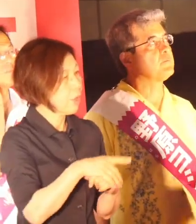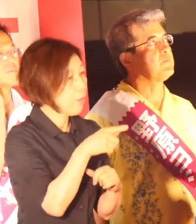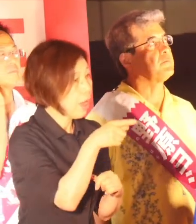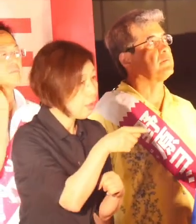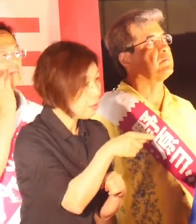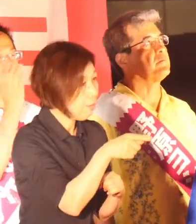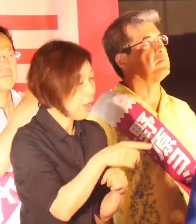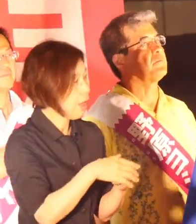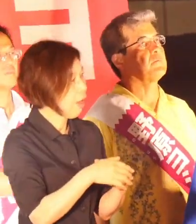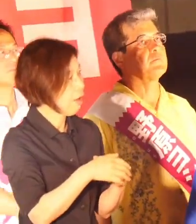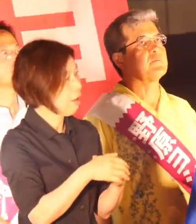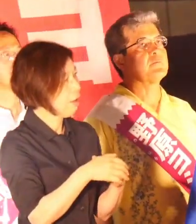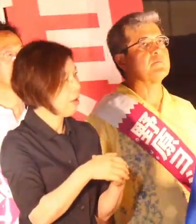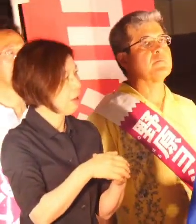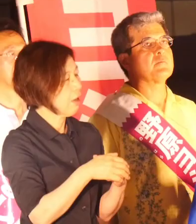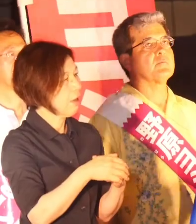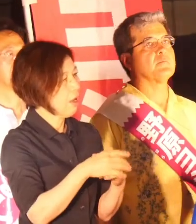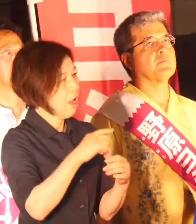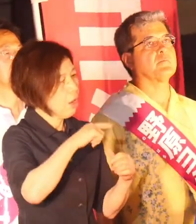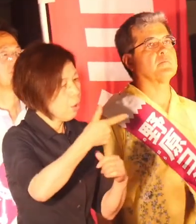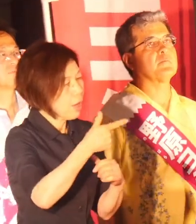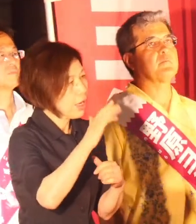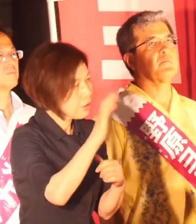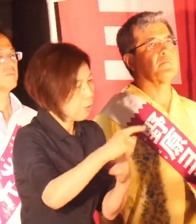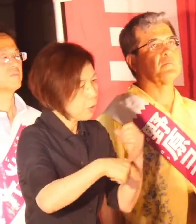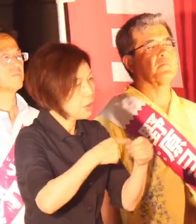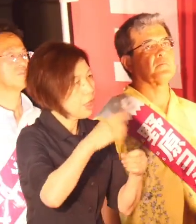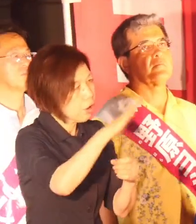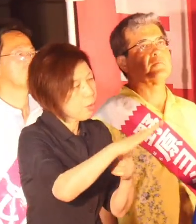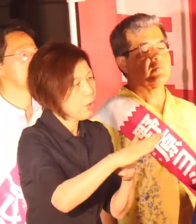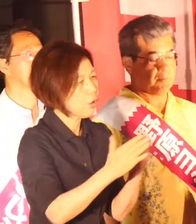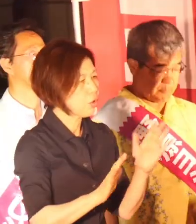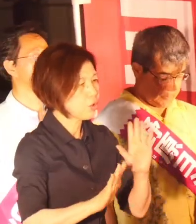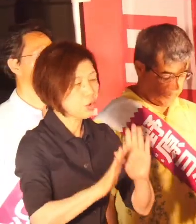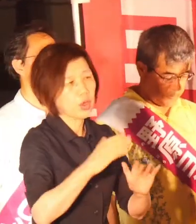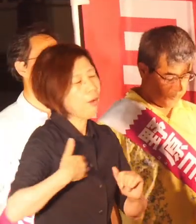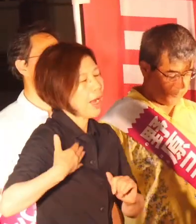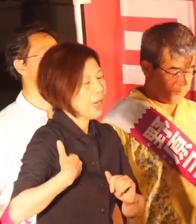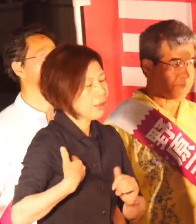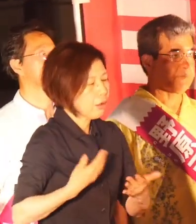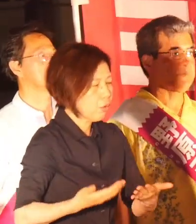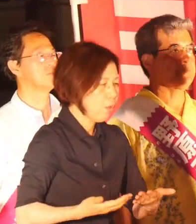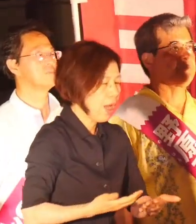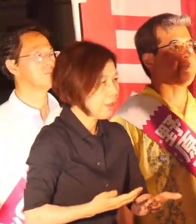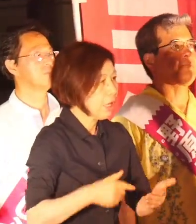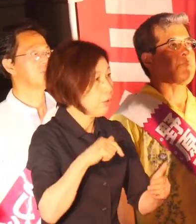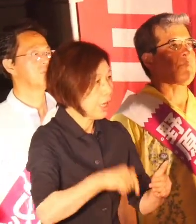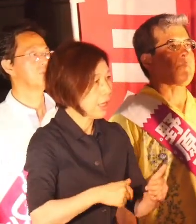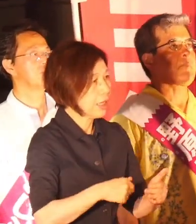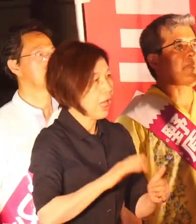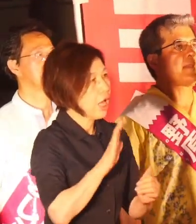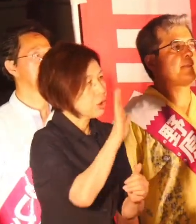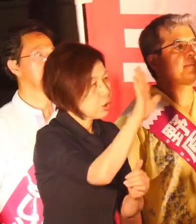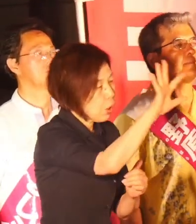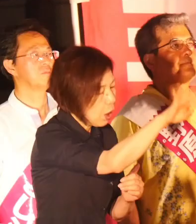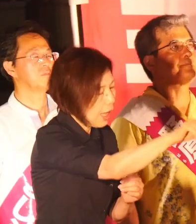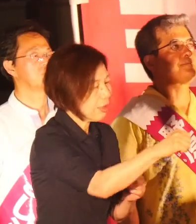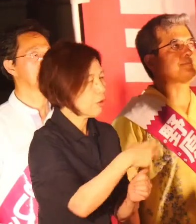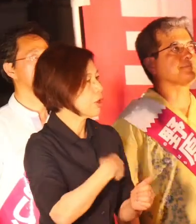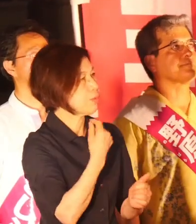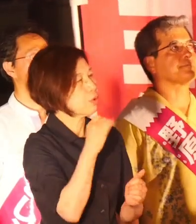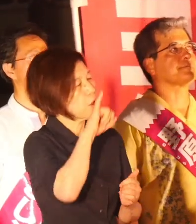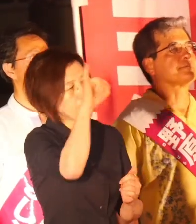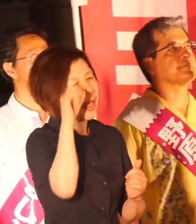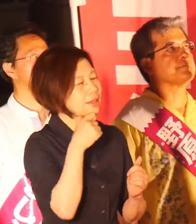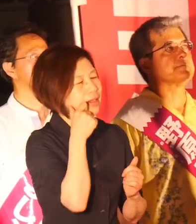なたは半年後も1年後もわからない。そんな不安定の中で将来の自分なんてイメージできない。